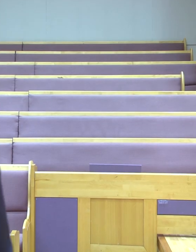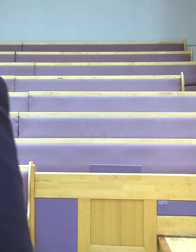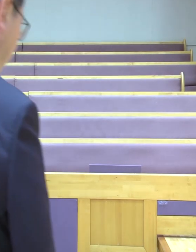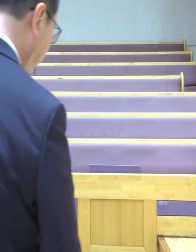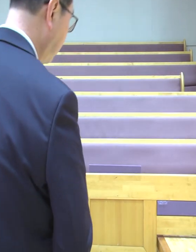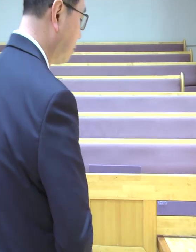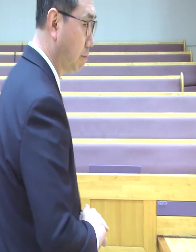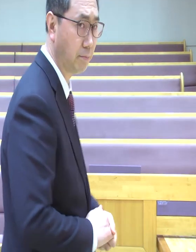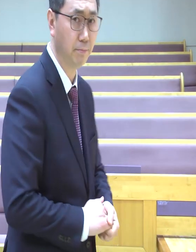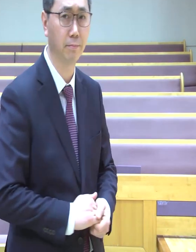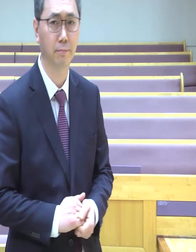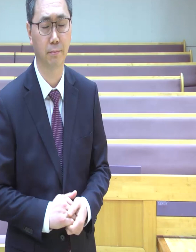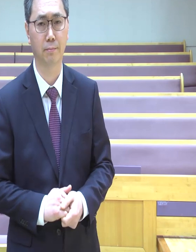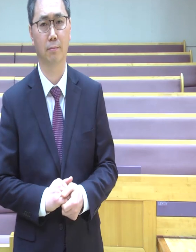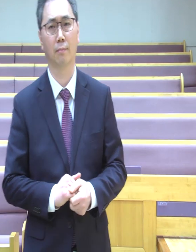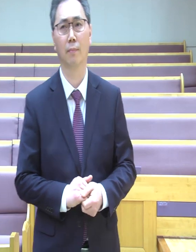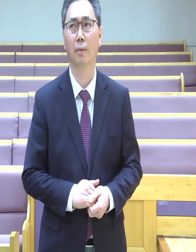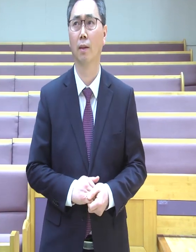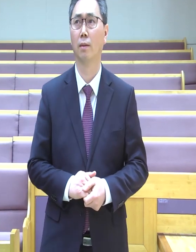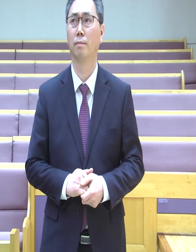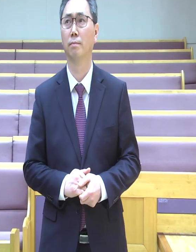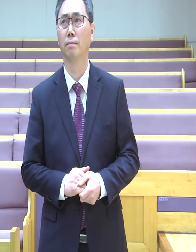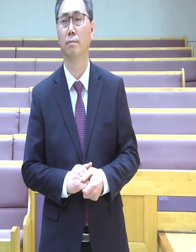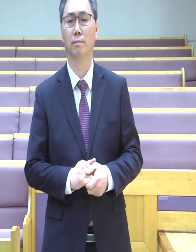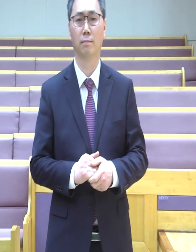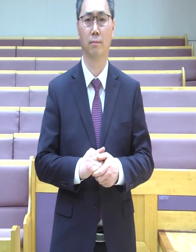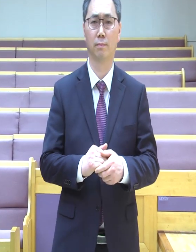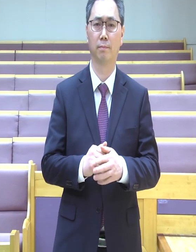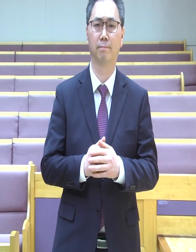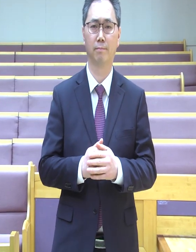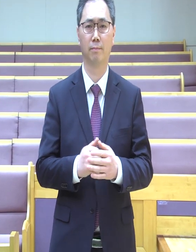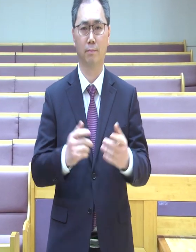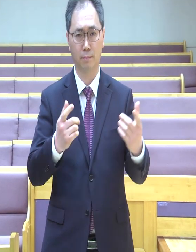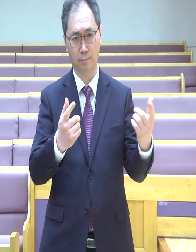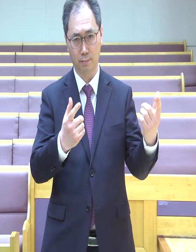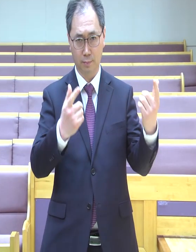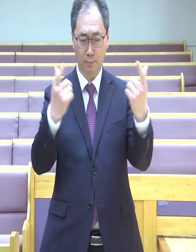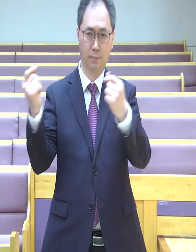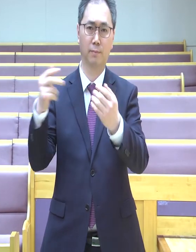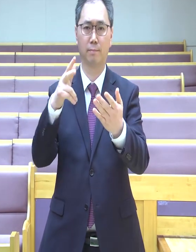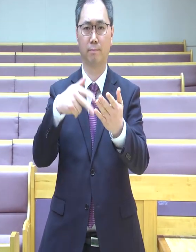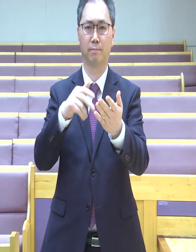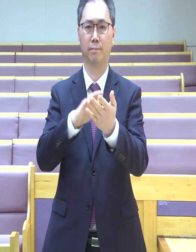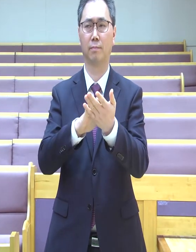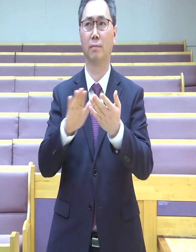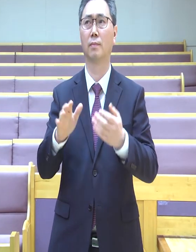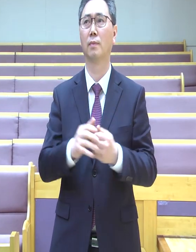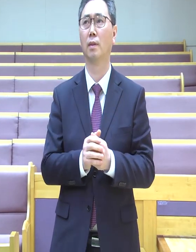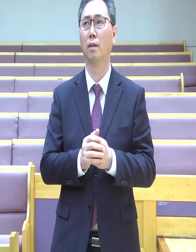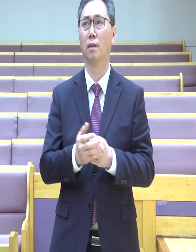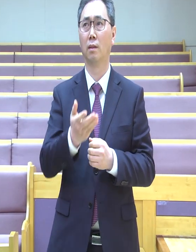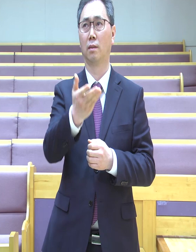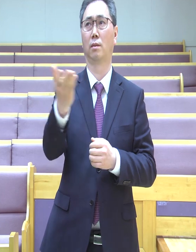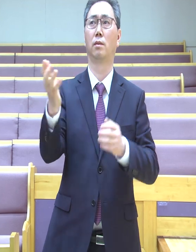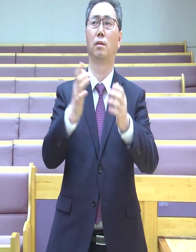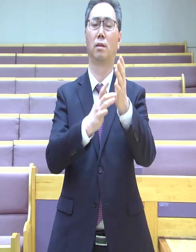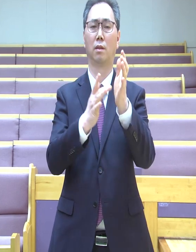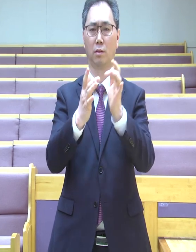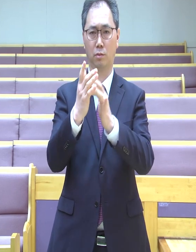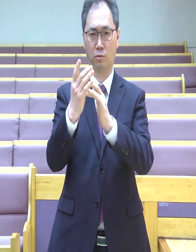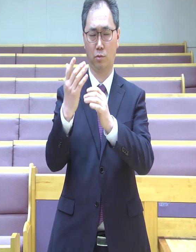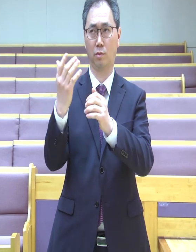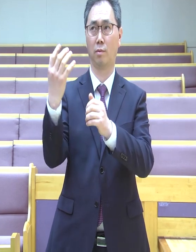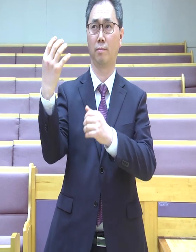요한복음 19장 17절에서 27절까지의 말씀을 제가 봉독하겠습니다. 그들이